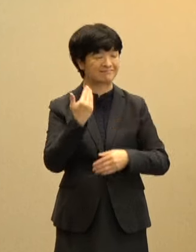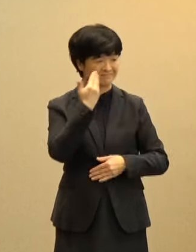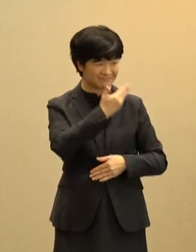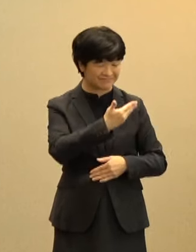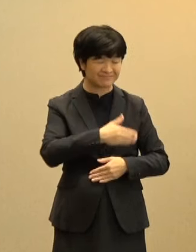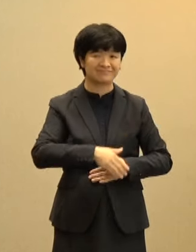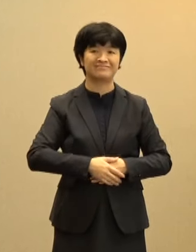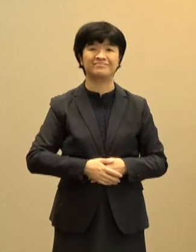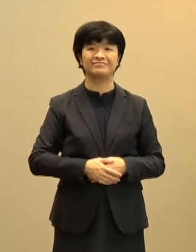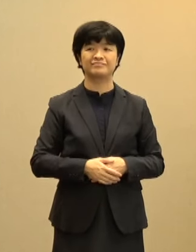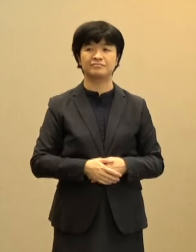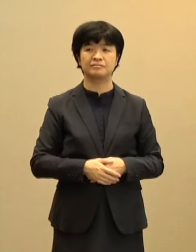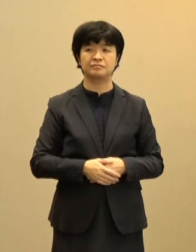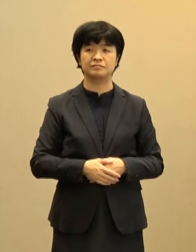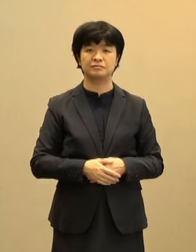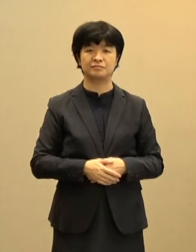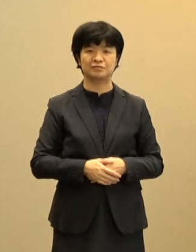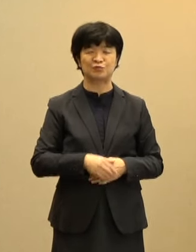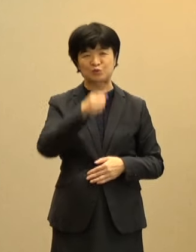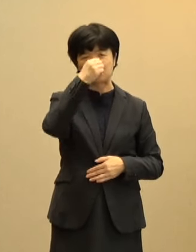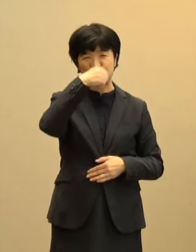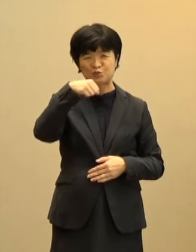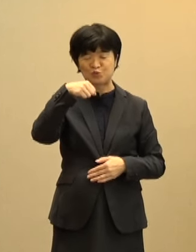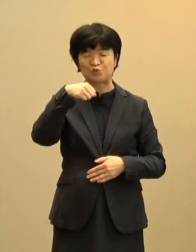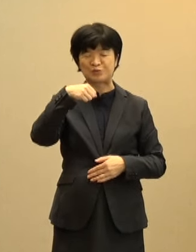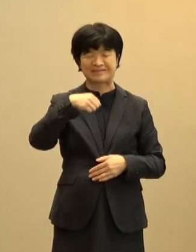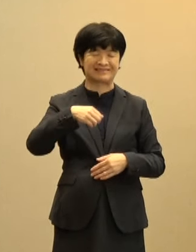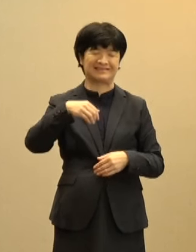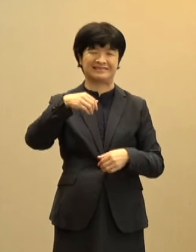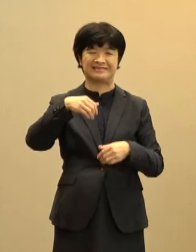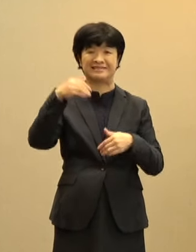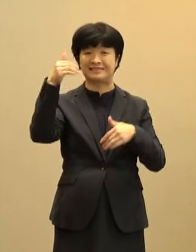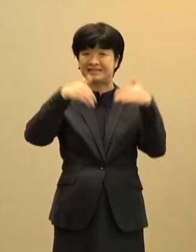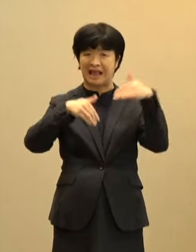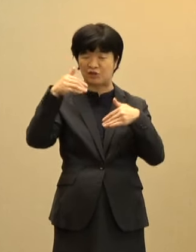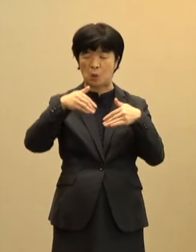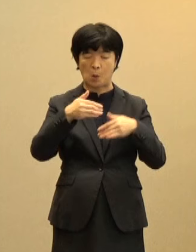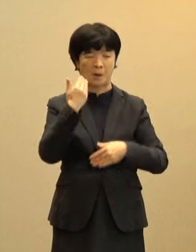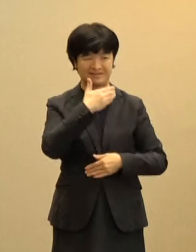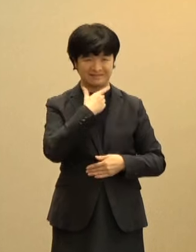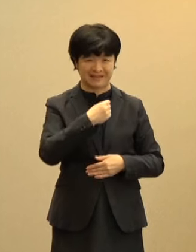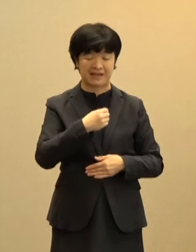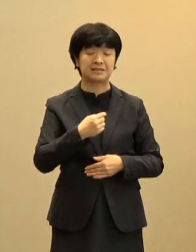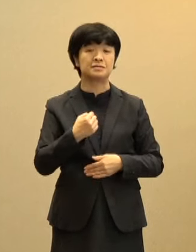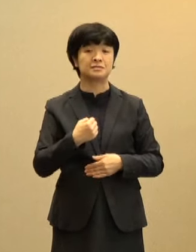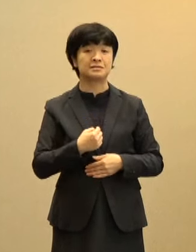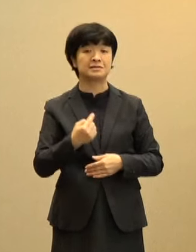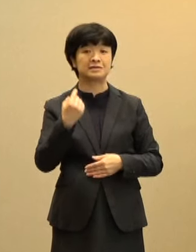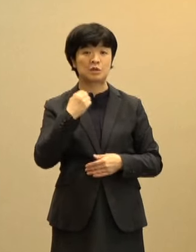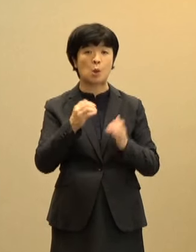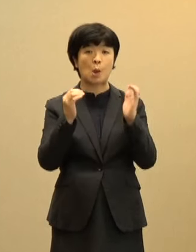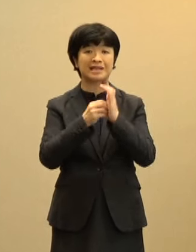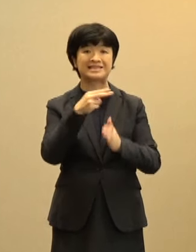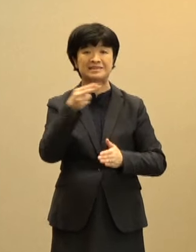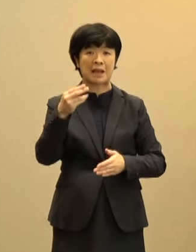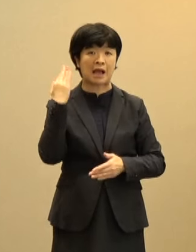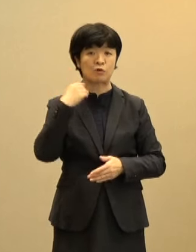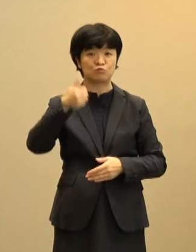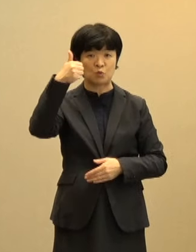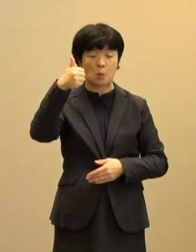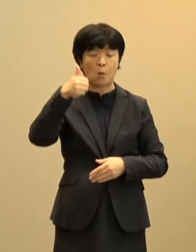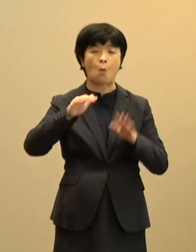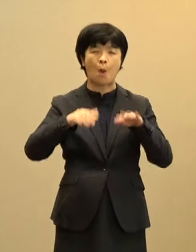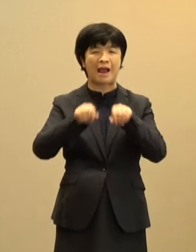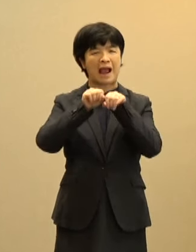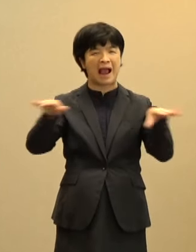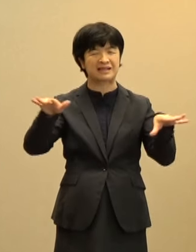富士通信の水根です。首里線絡みでお伺いしたいんですけれども、先日昨日石破総理は今回の解散について